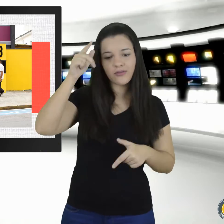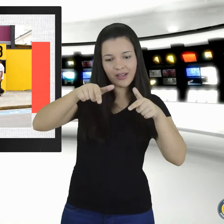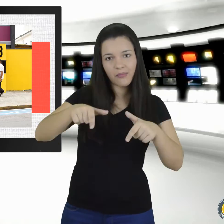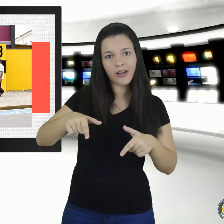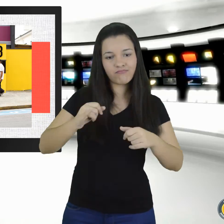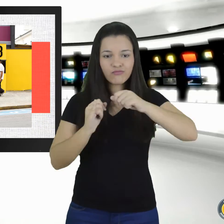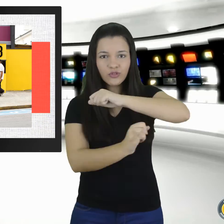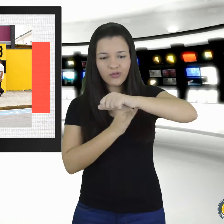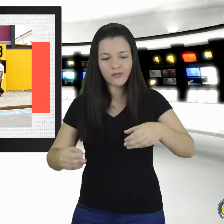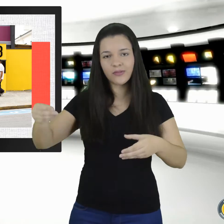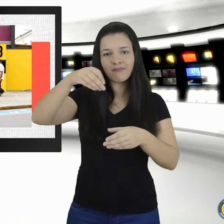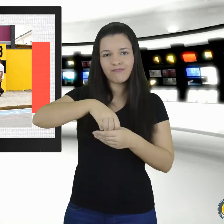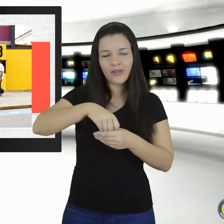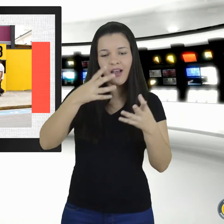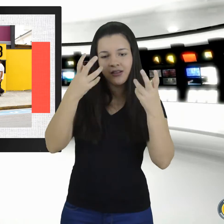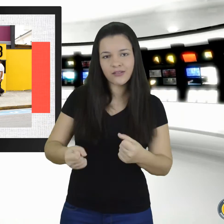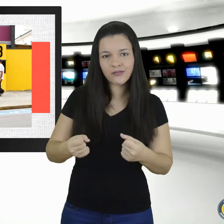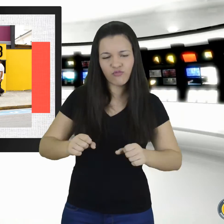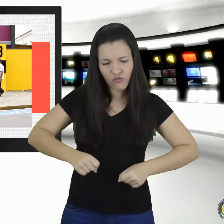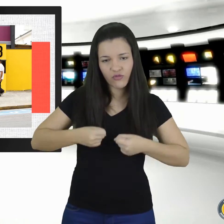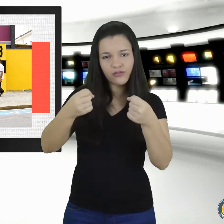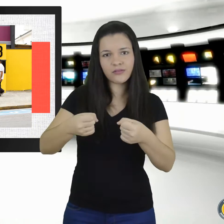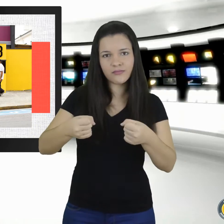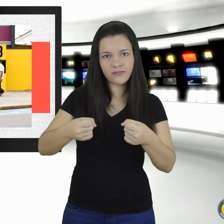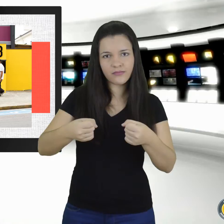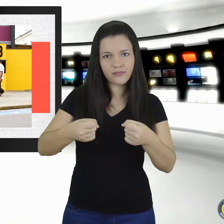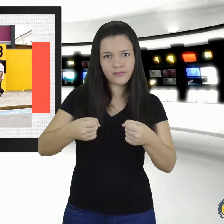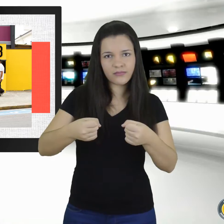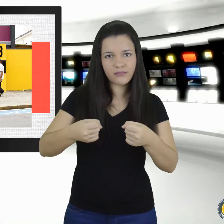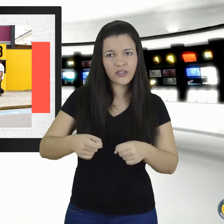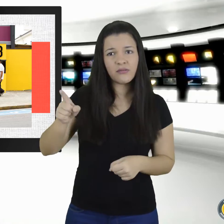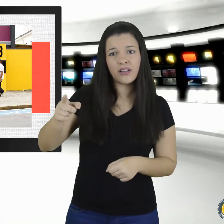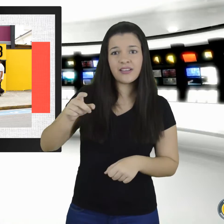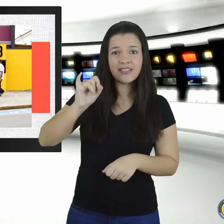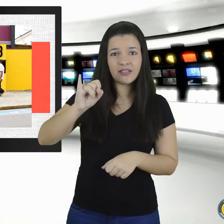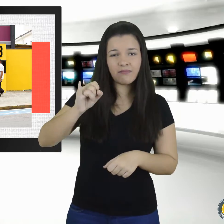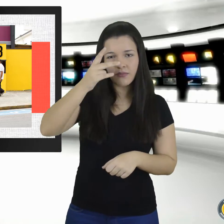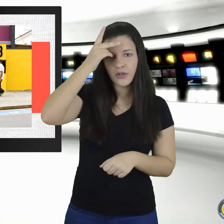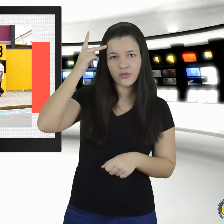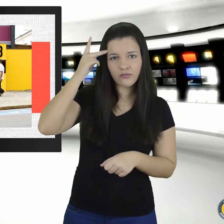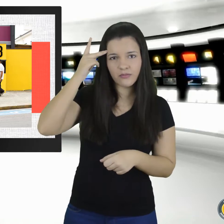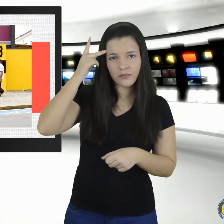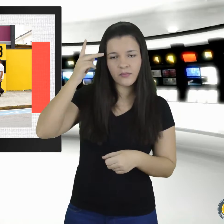por todos aqueles que fazem parte do nosso time. Sobre a suspensão de convênios com